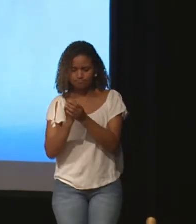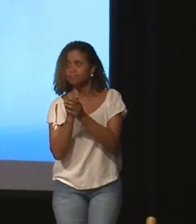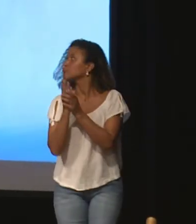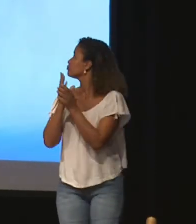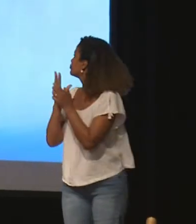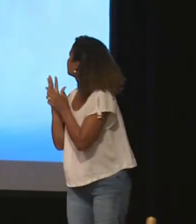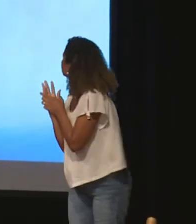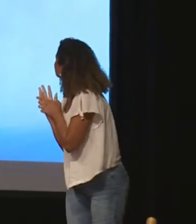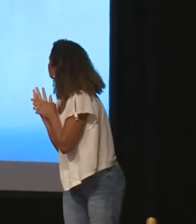que